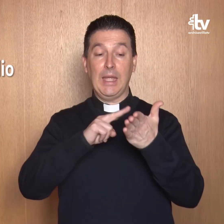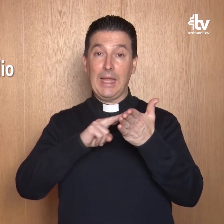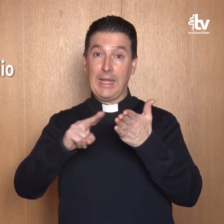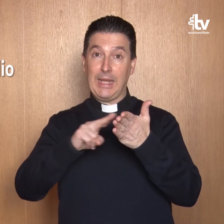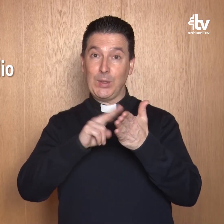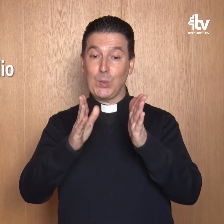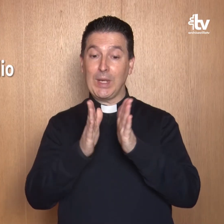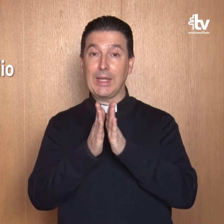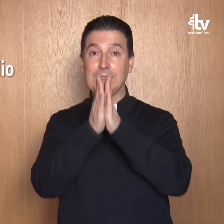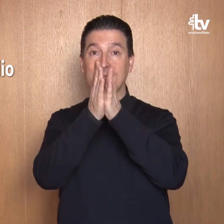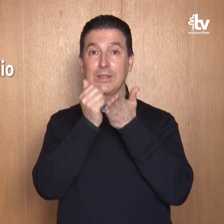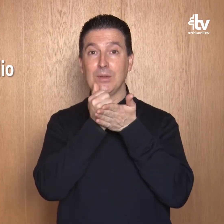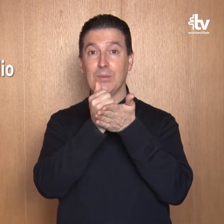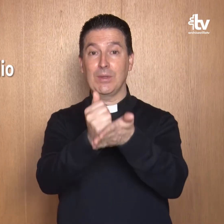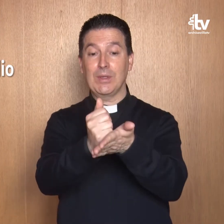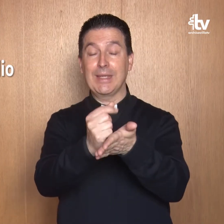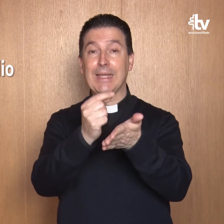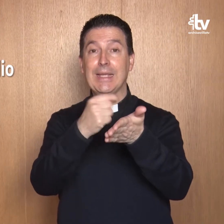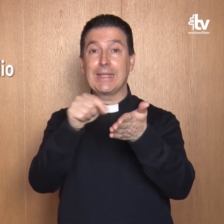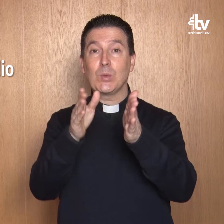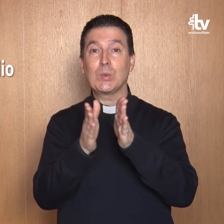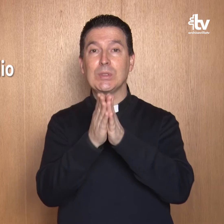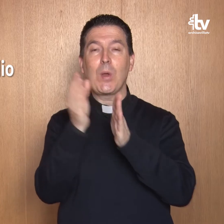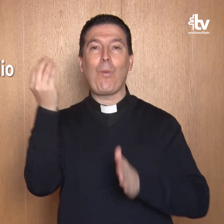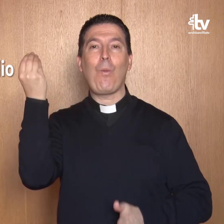Lectura del Santo Evangelio según San Juan